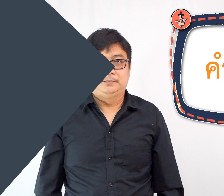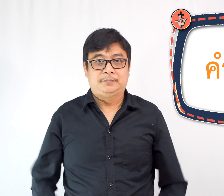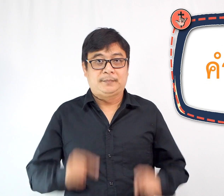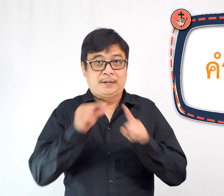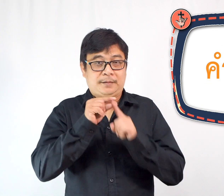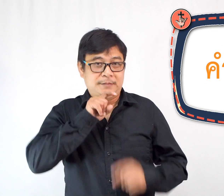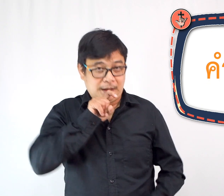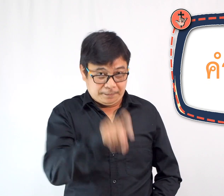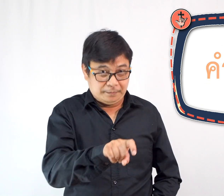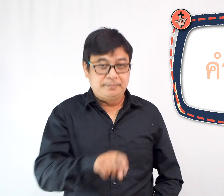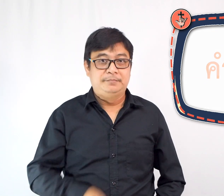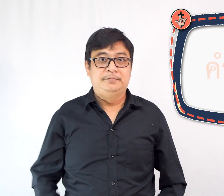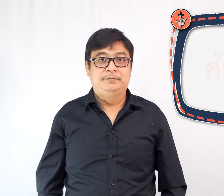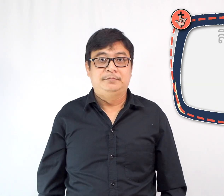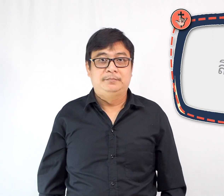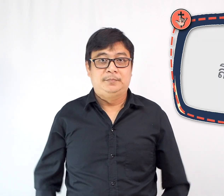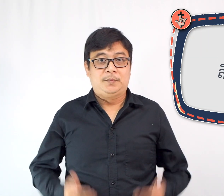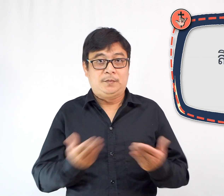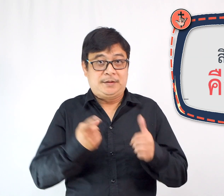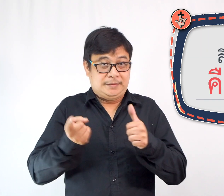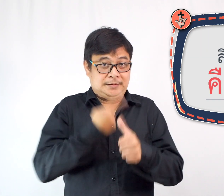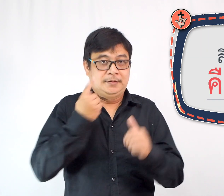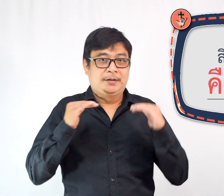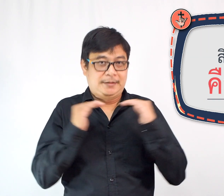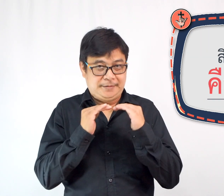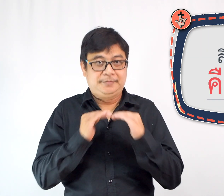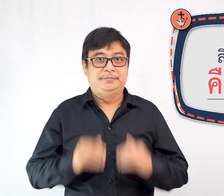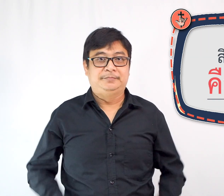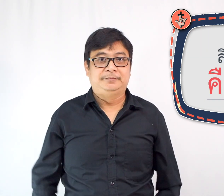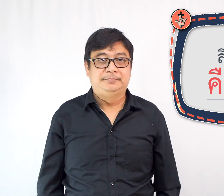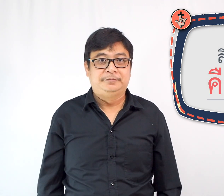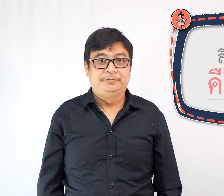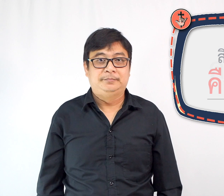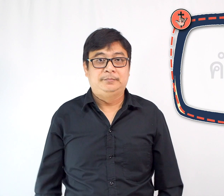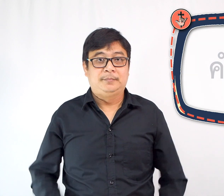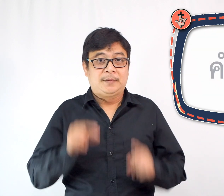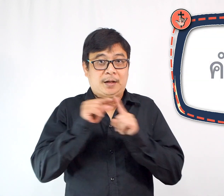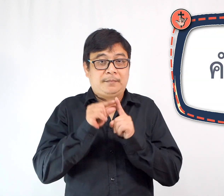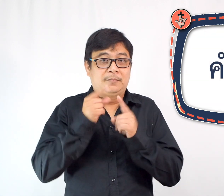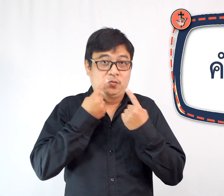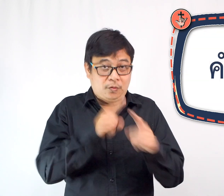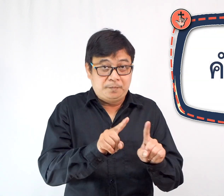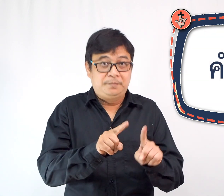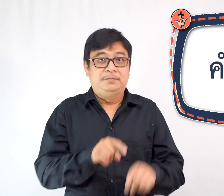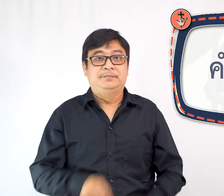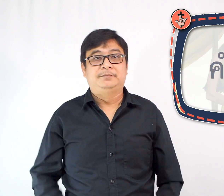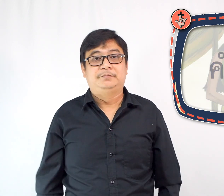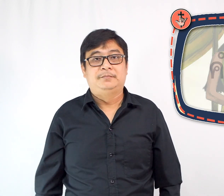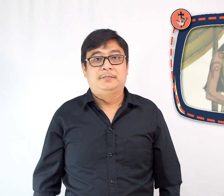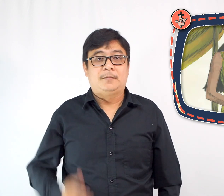คำถามสิทธิหัวปีคืออะไรคำตอบ